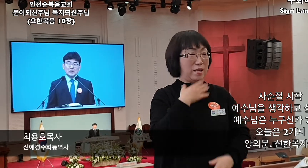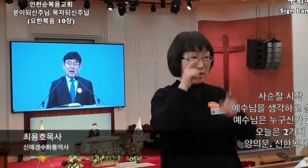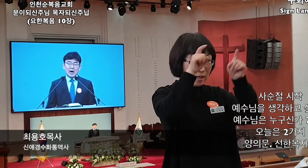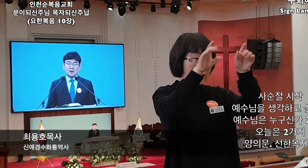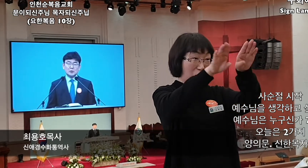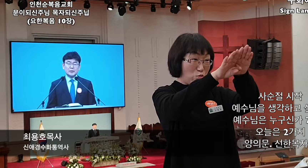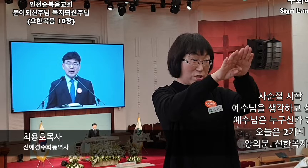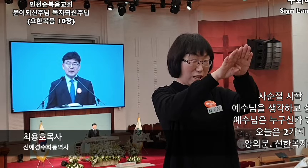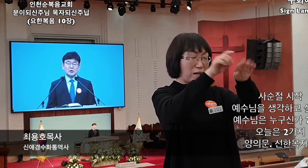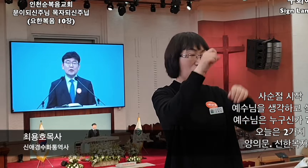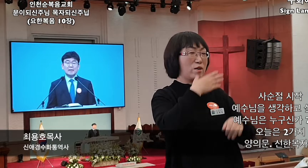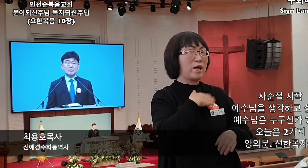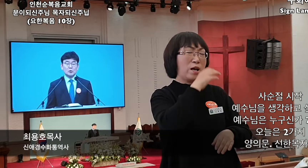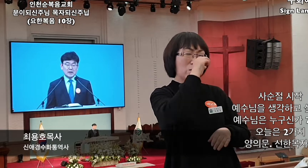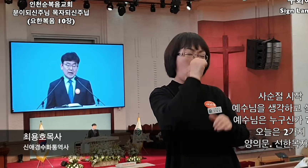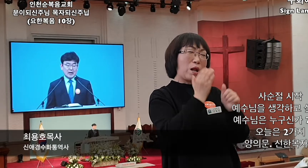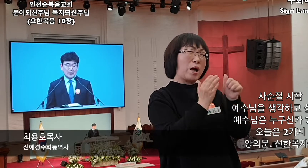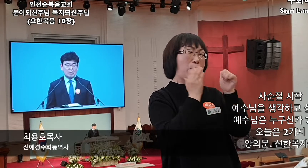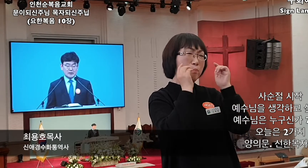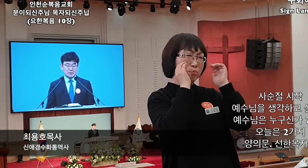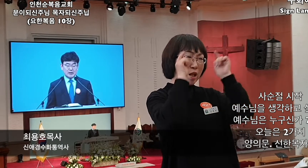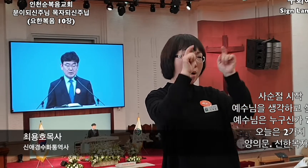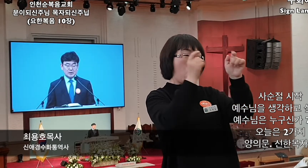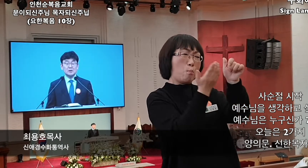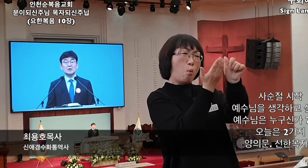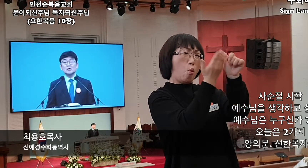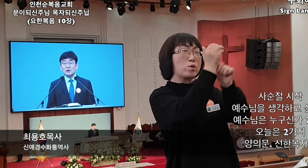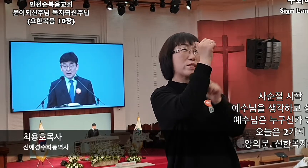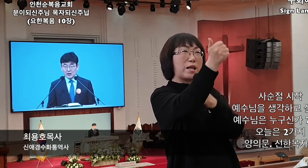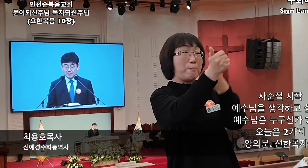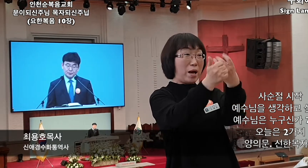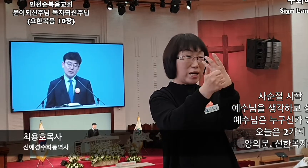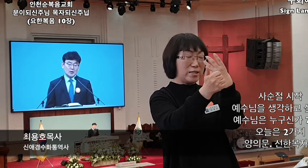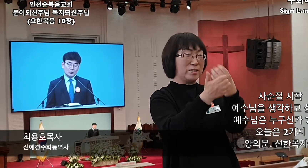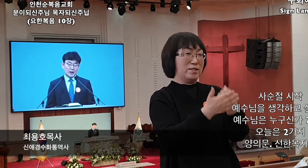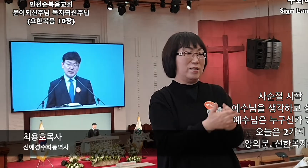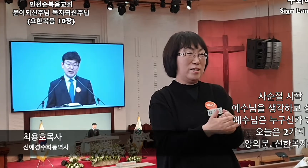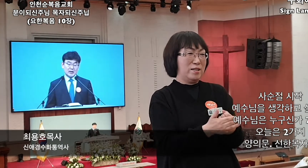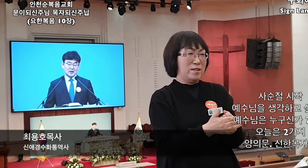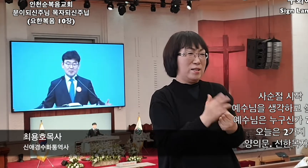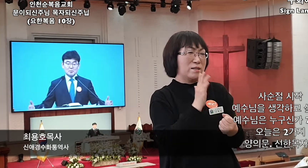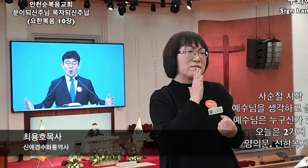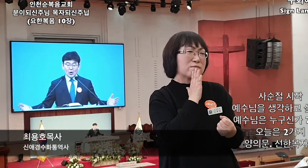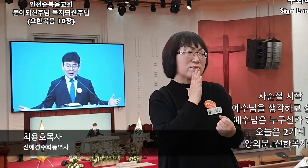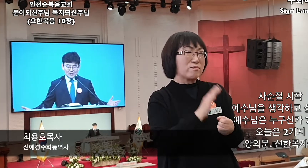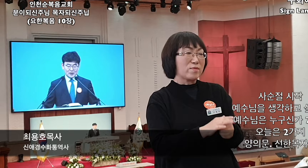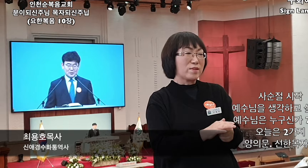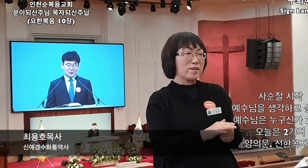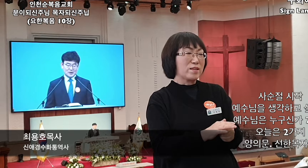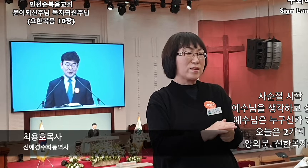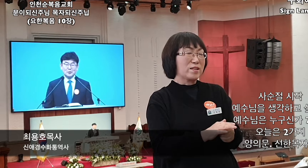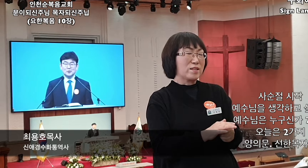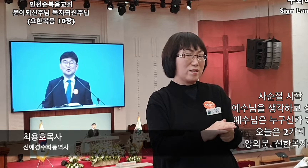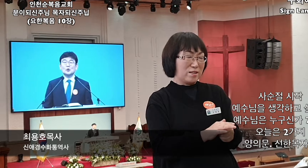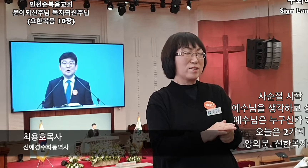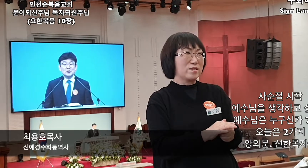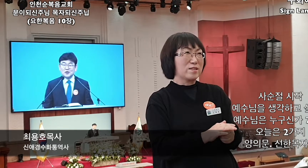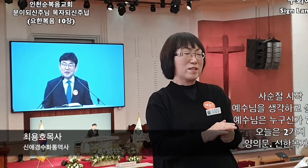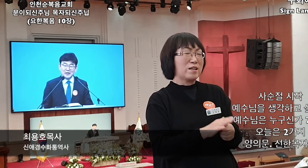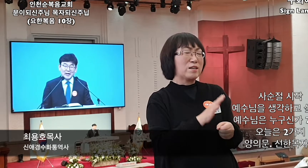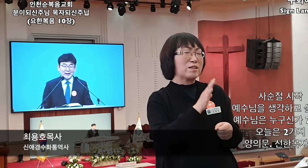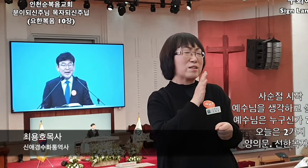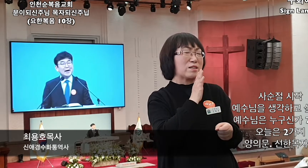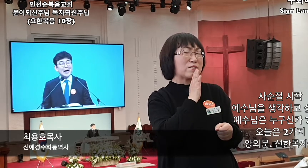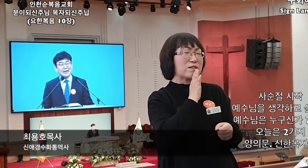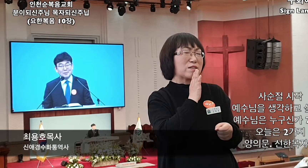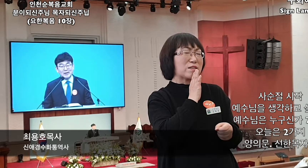양의 문이다. 그리고 내가 선한 목자다라고 하시는 말씀은 그러니 굉장히 목가적이고 그리고